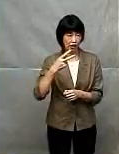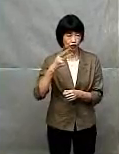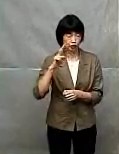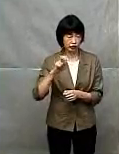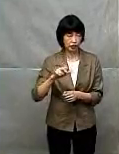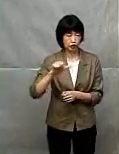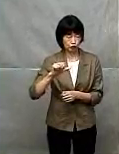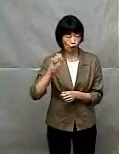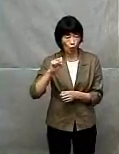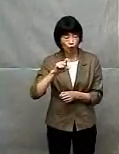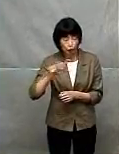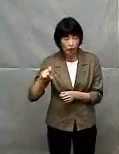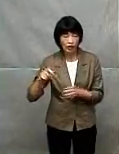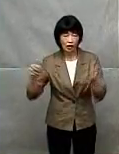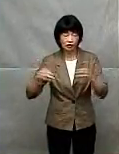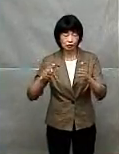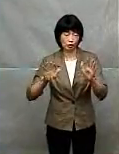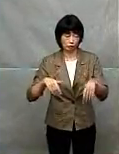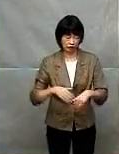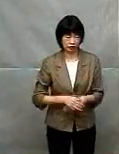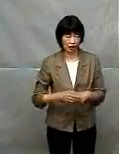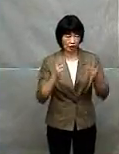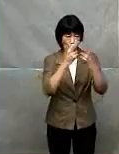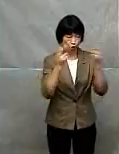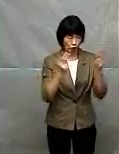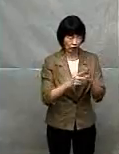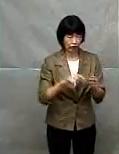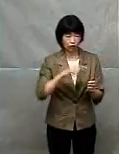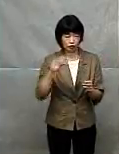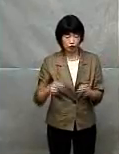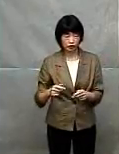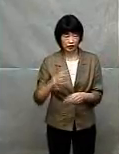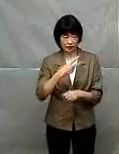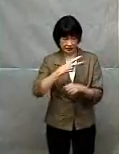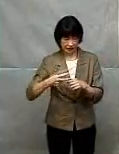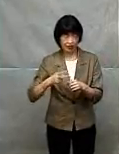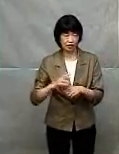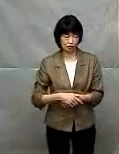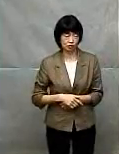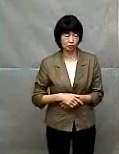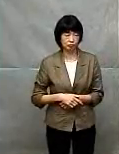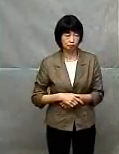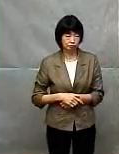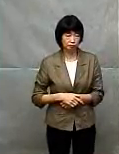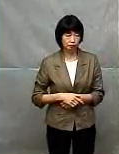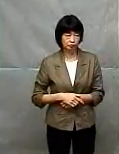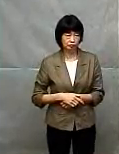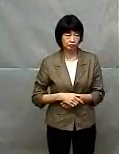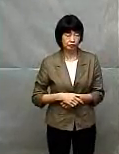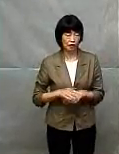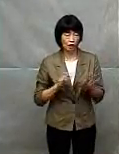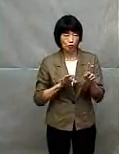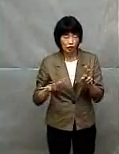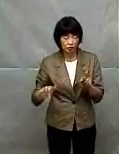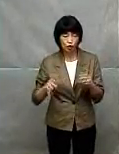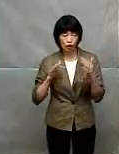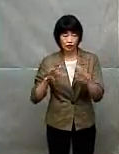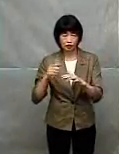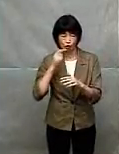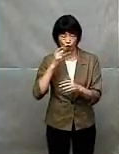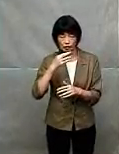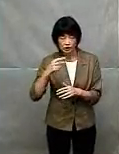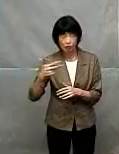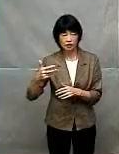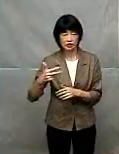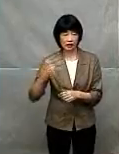して、271億円だった北海道に次ぐ2位でした。 はい。 好調と言えると思いますが、パソコンが人気の米沢市が